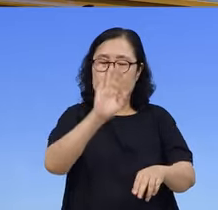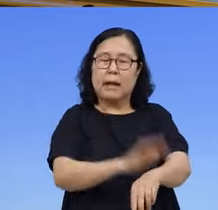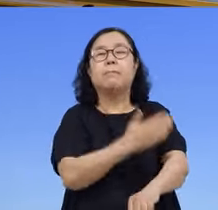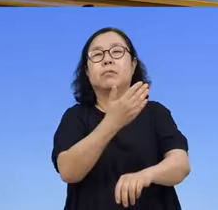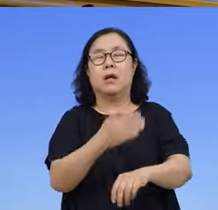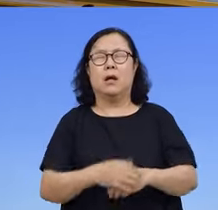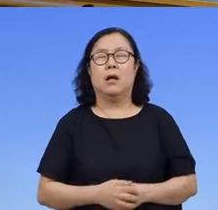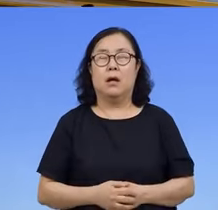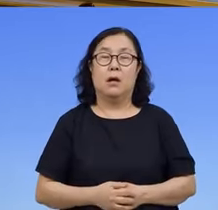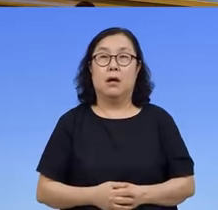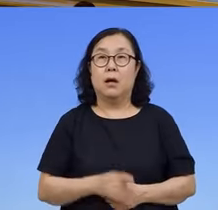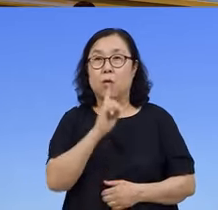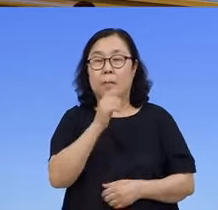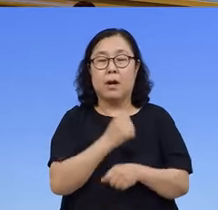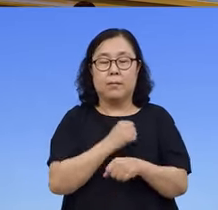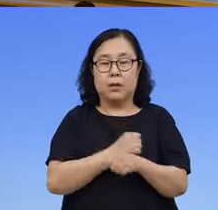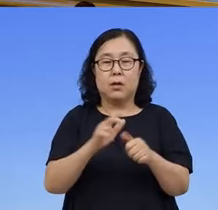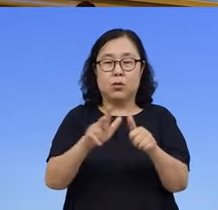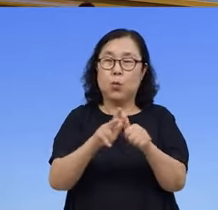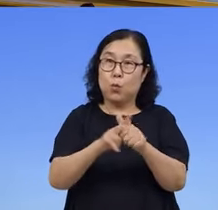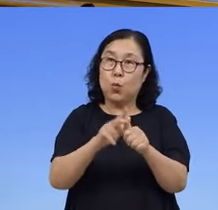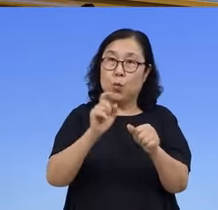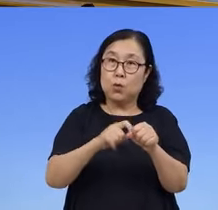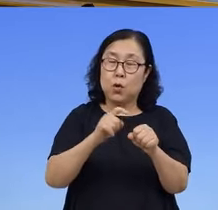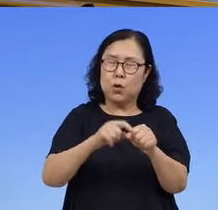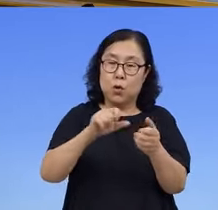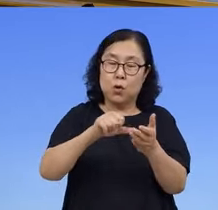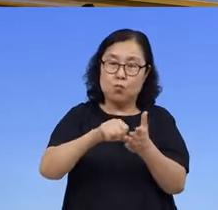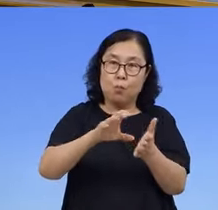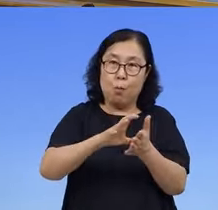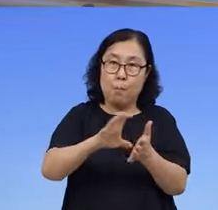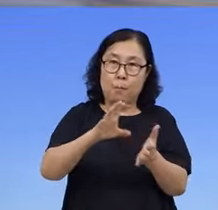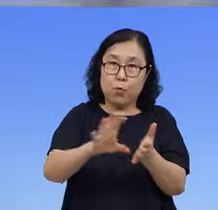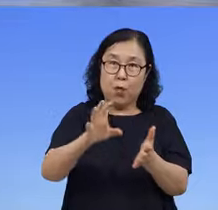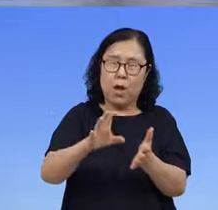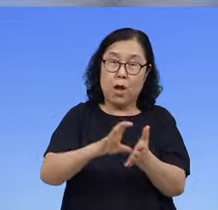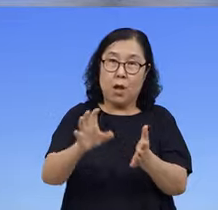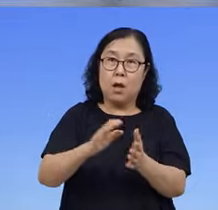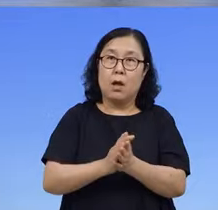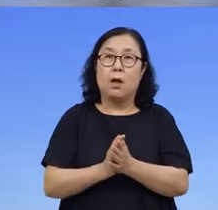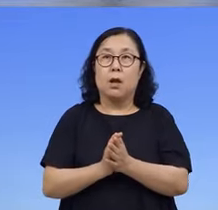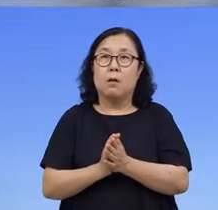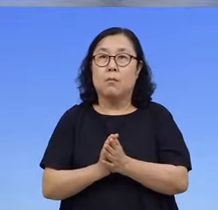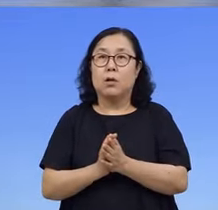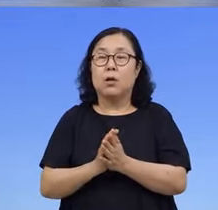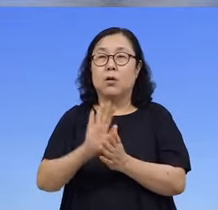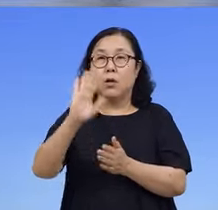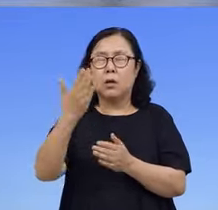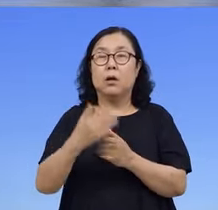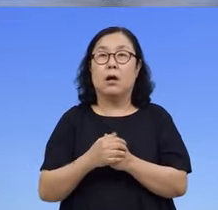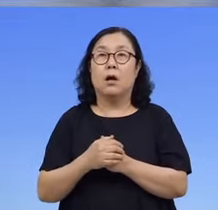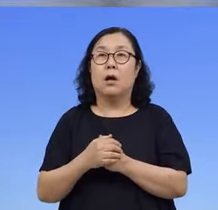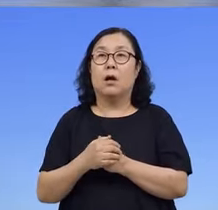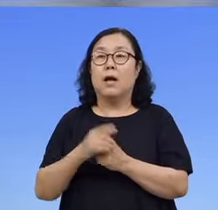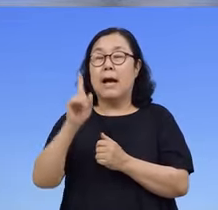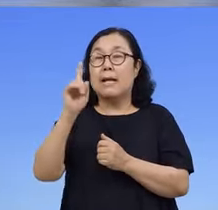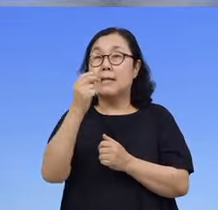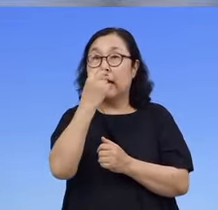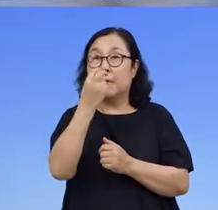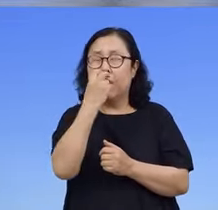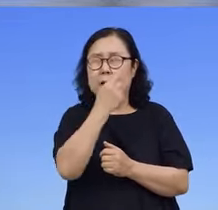아니하니라. 이 완전히 종교적인 괴물이 돼버린 거예요. 지금 한 생명이 너무너무